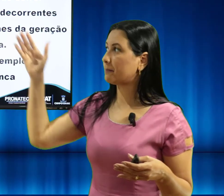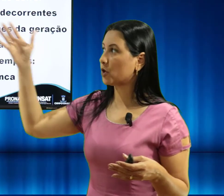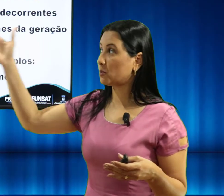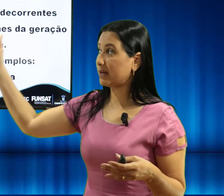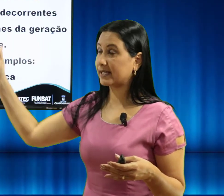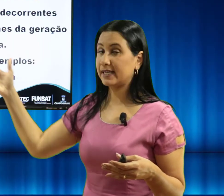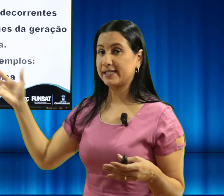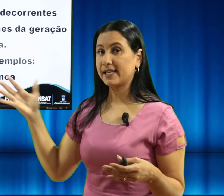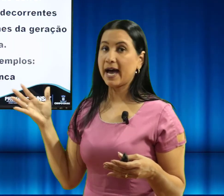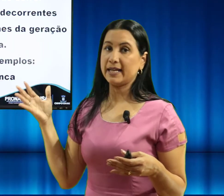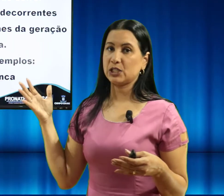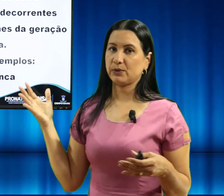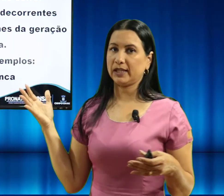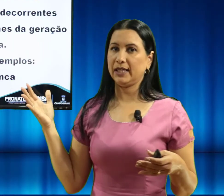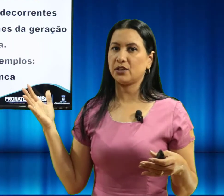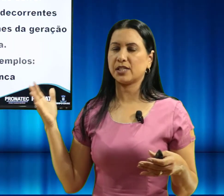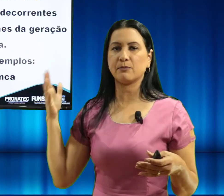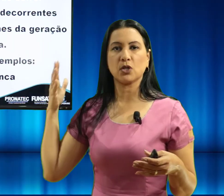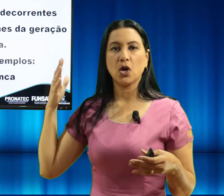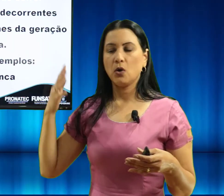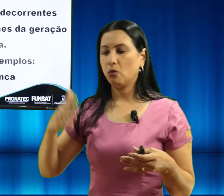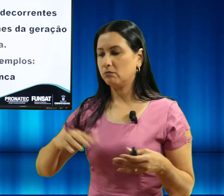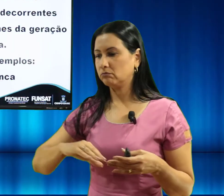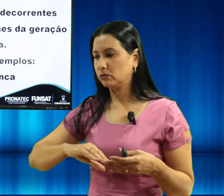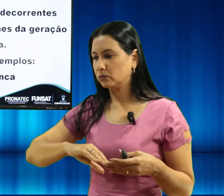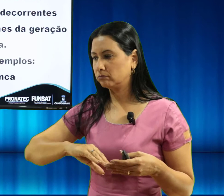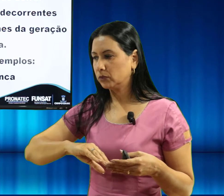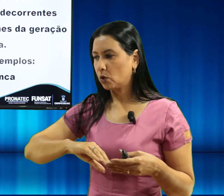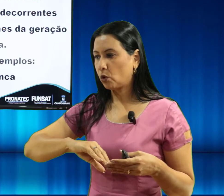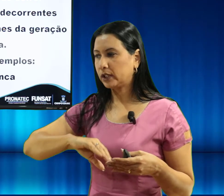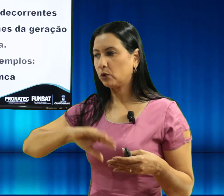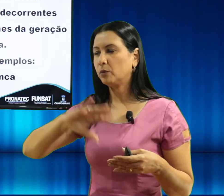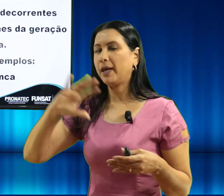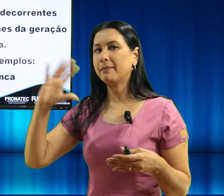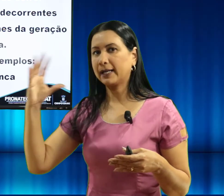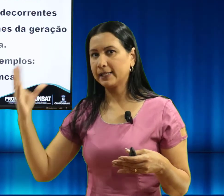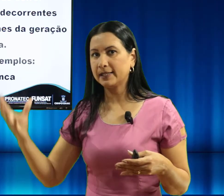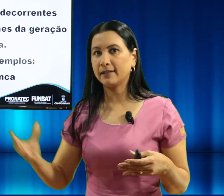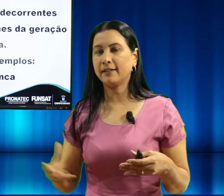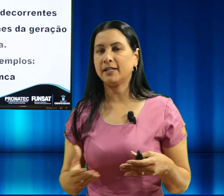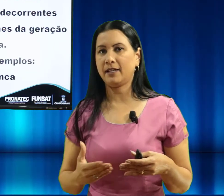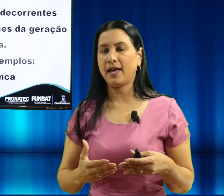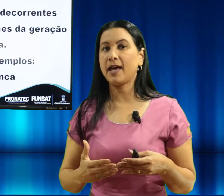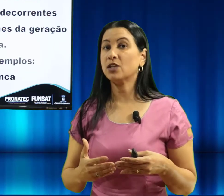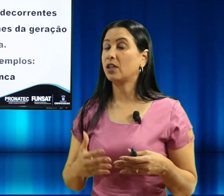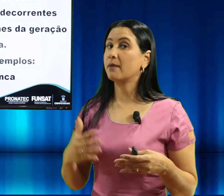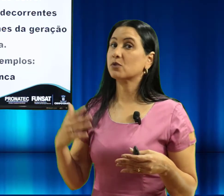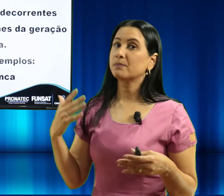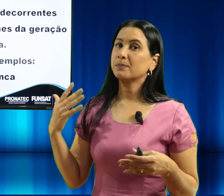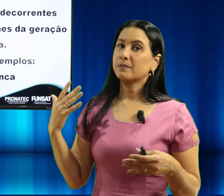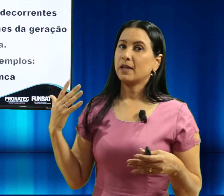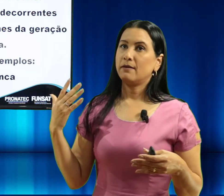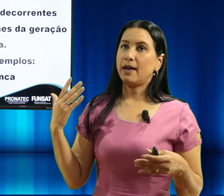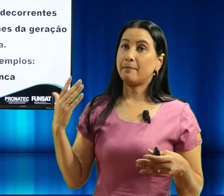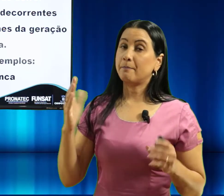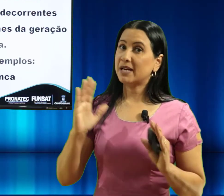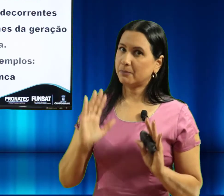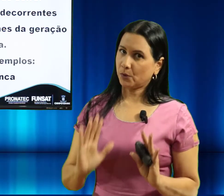pode pesquisar isso aqui, nós temos um conteúdo bem bacana na internet, mas